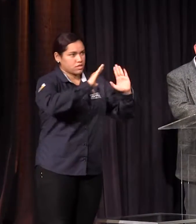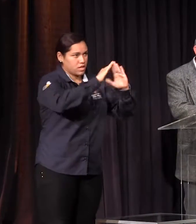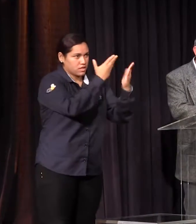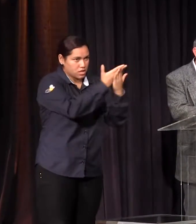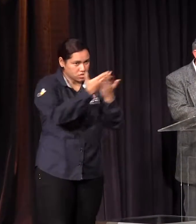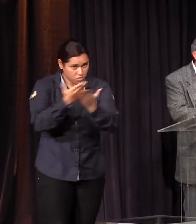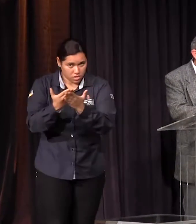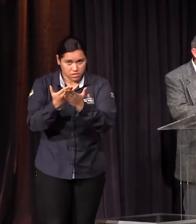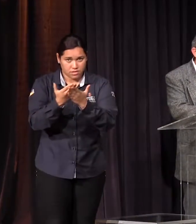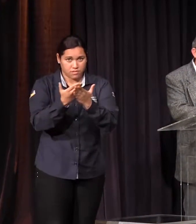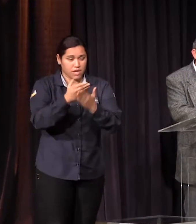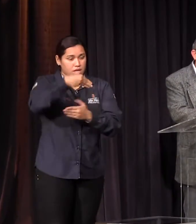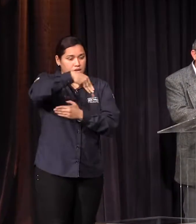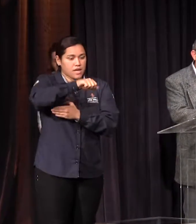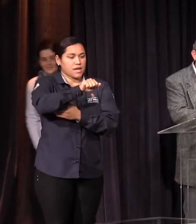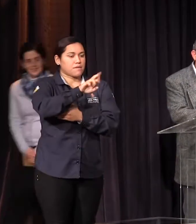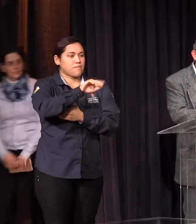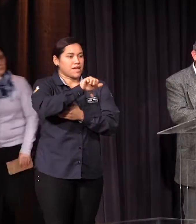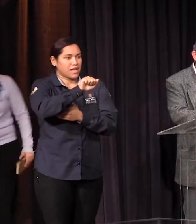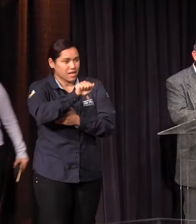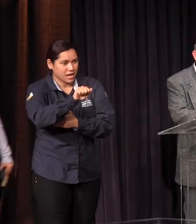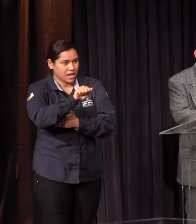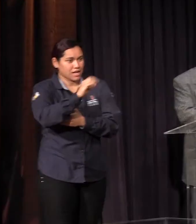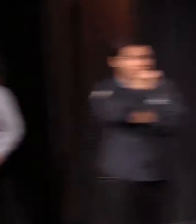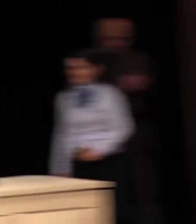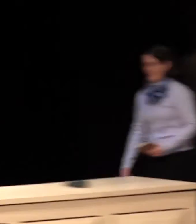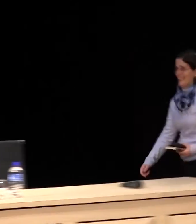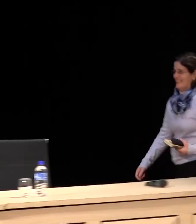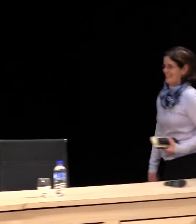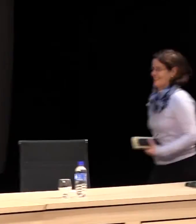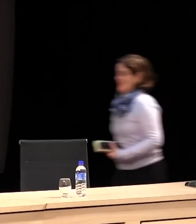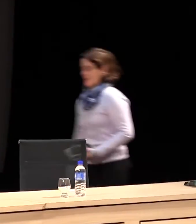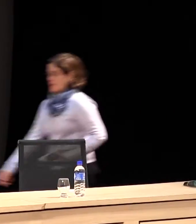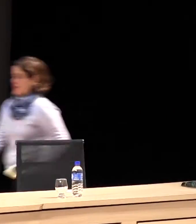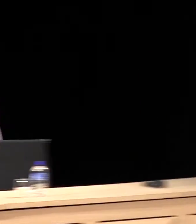de educação maria cecília carlin vai-se sá